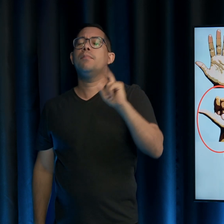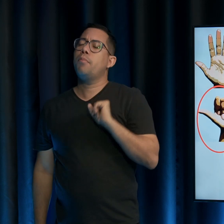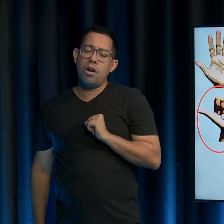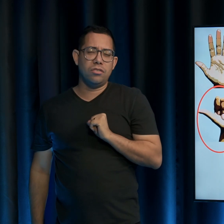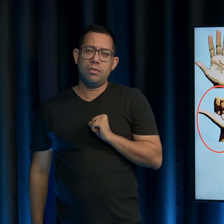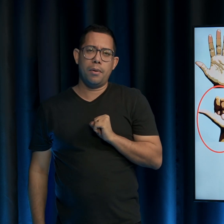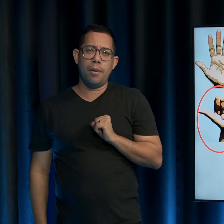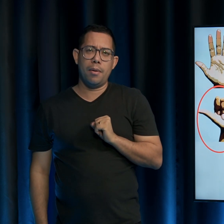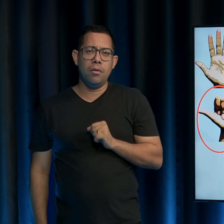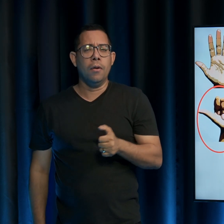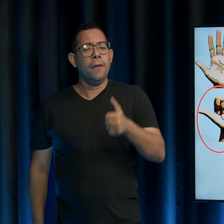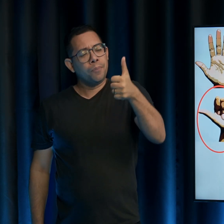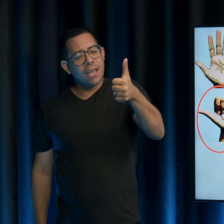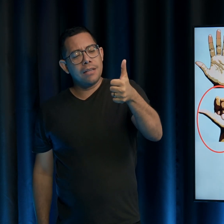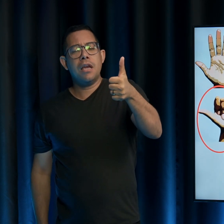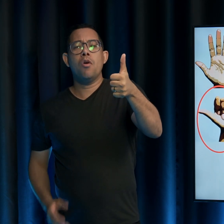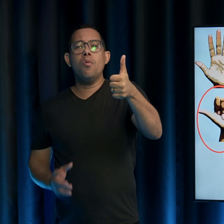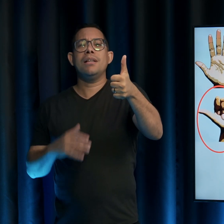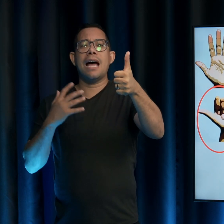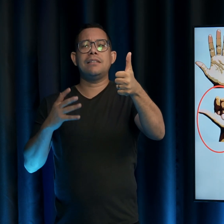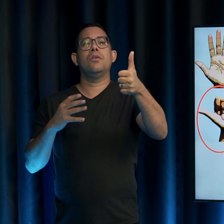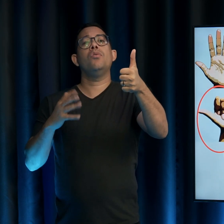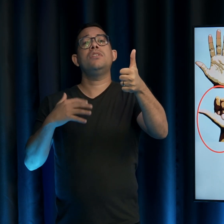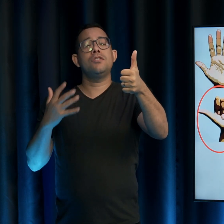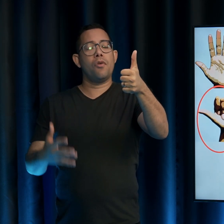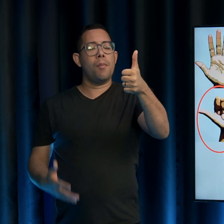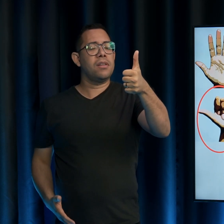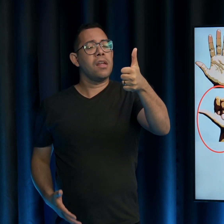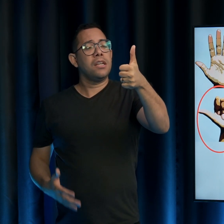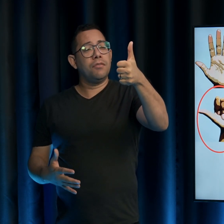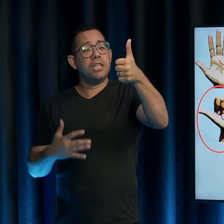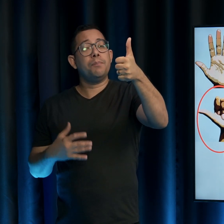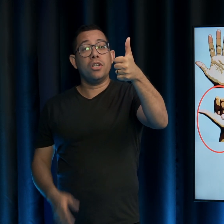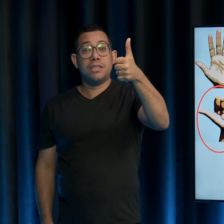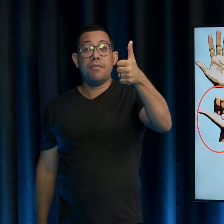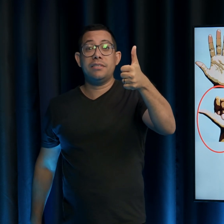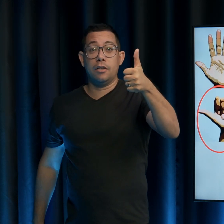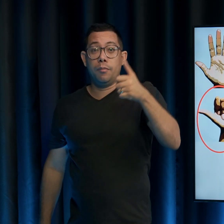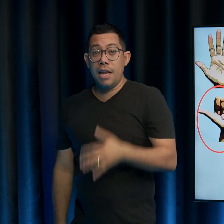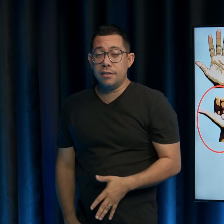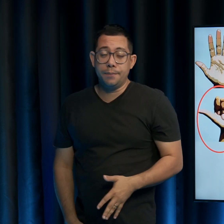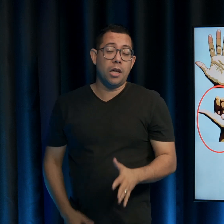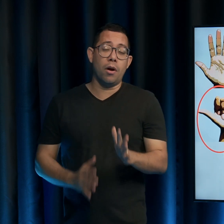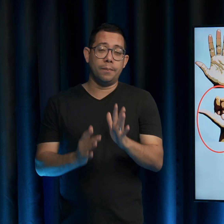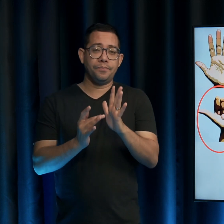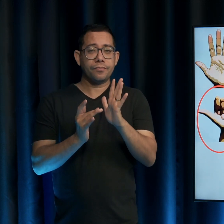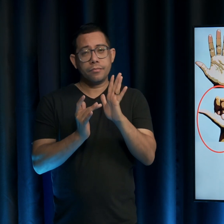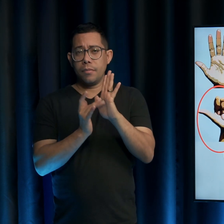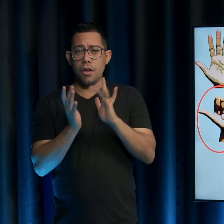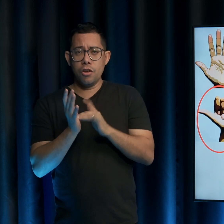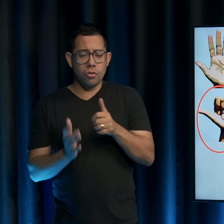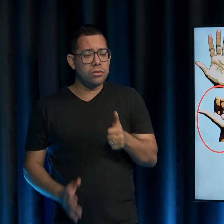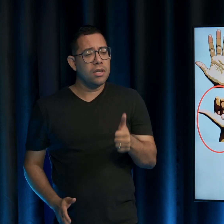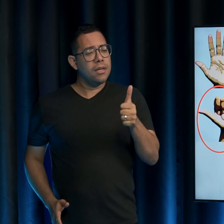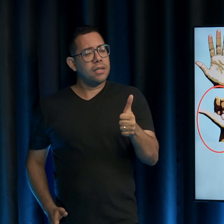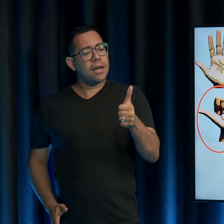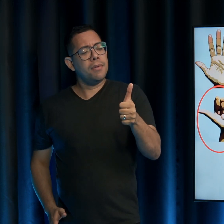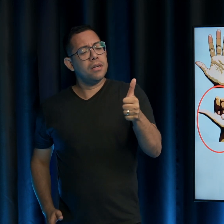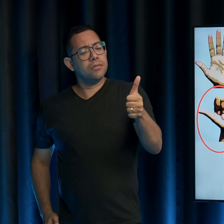Pode, não tem problema nenhum. Essa é uma das outras formas que você pode estar fazendo, beleza? Então, ó, Jesus está caminhando, ó.